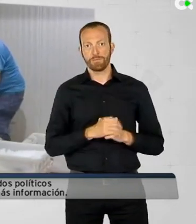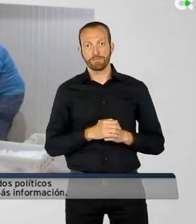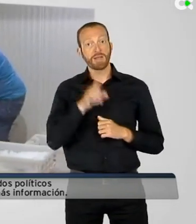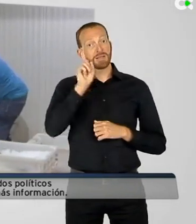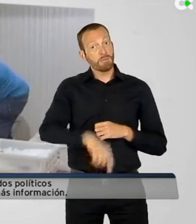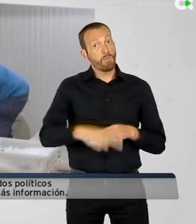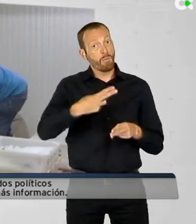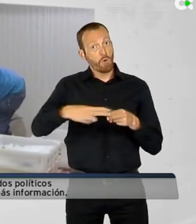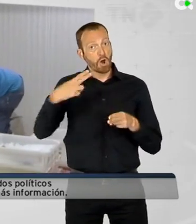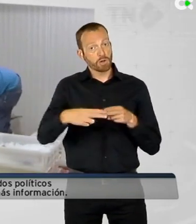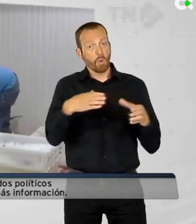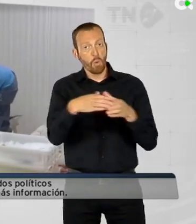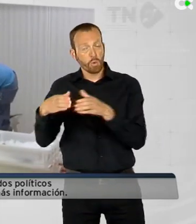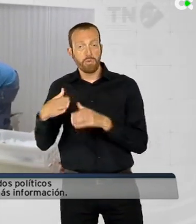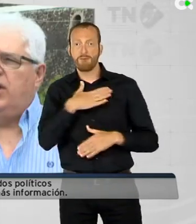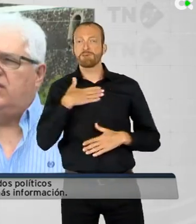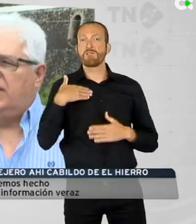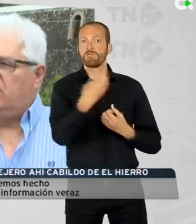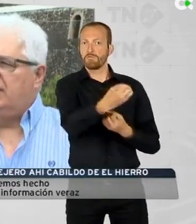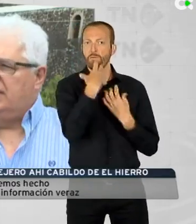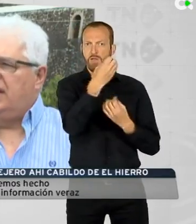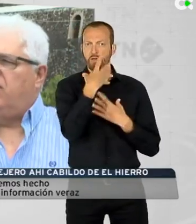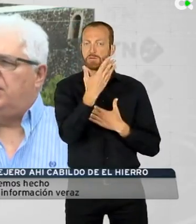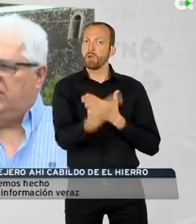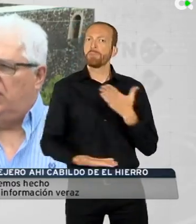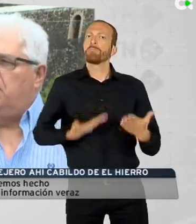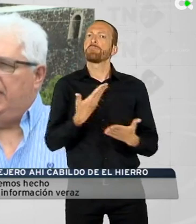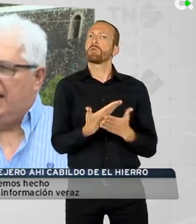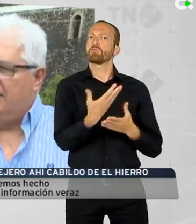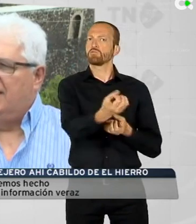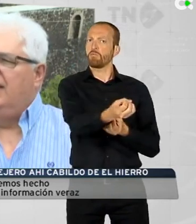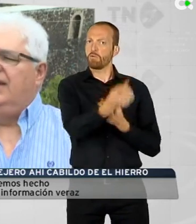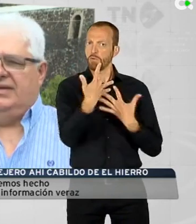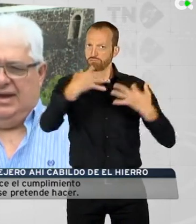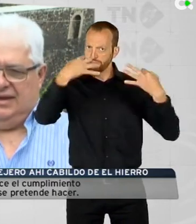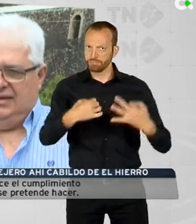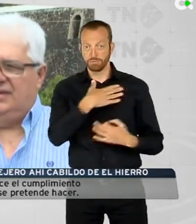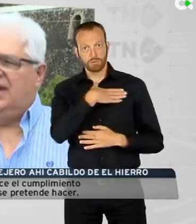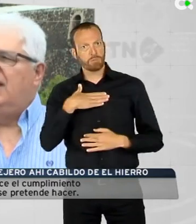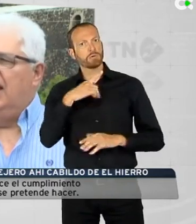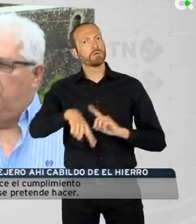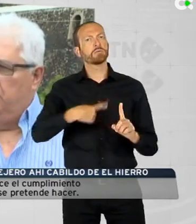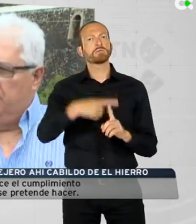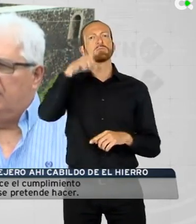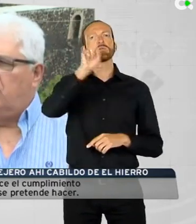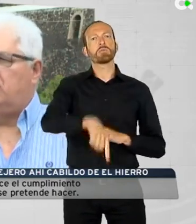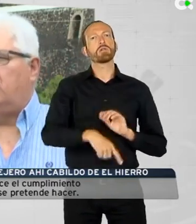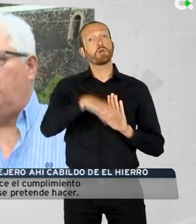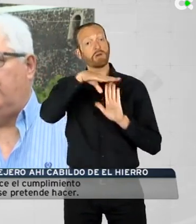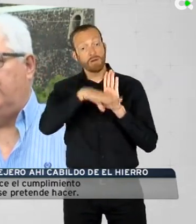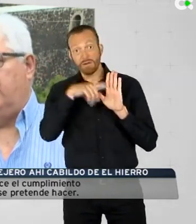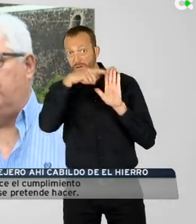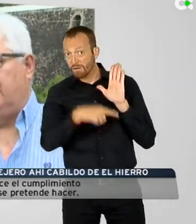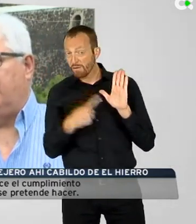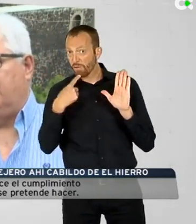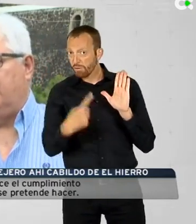políticos demandan más información. Lo que hemos hecho es solicitar información veraz y que se garantice el cumplimiento de todo lo